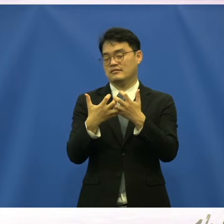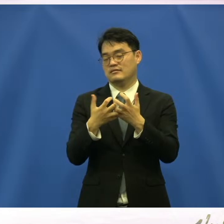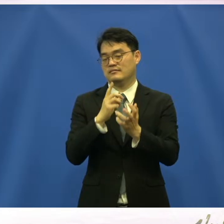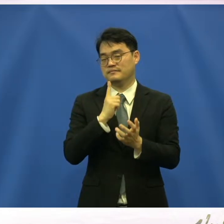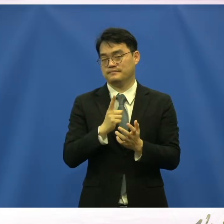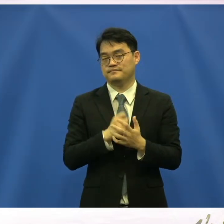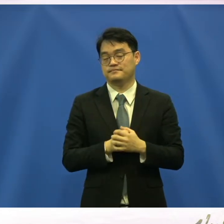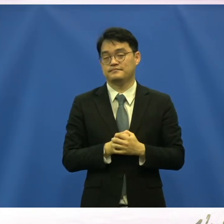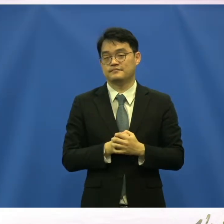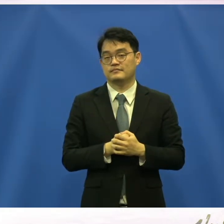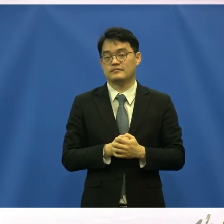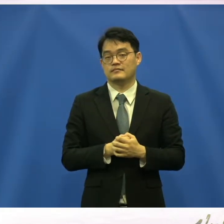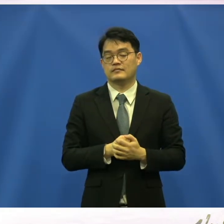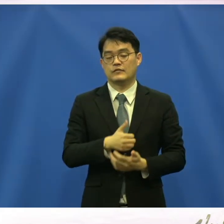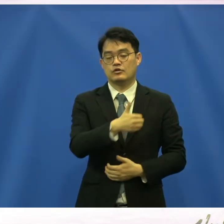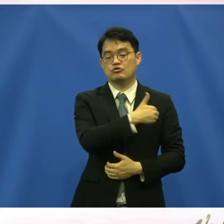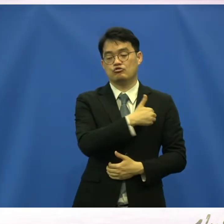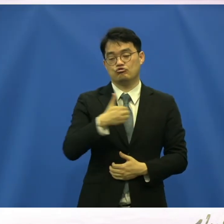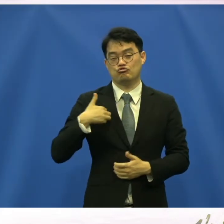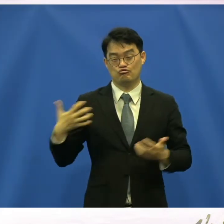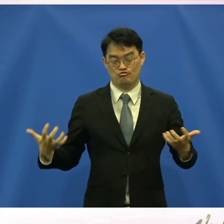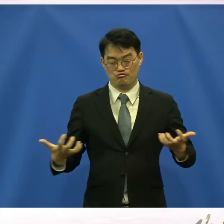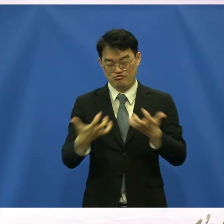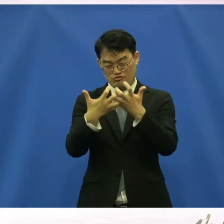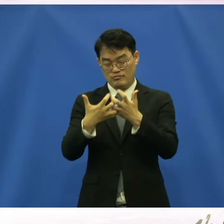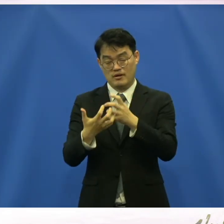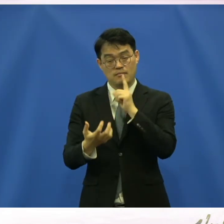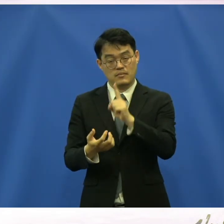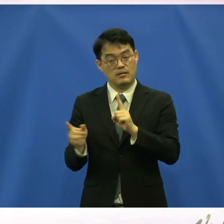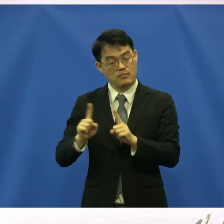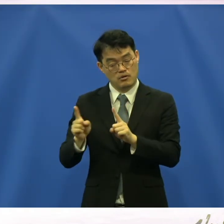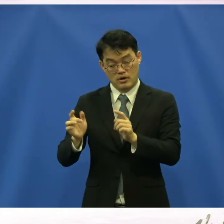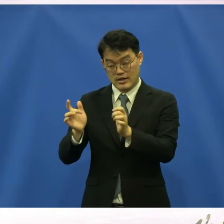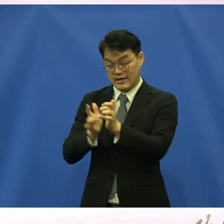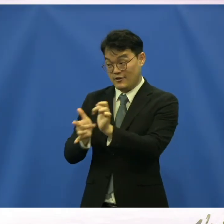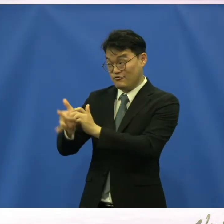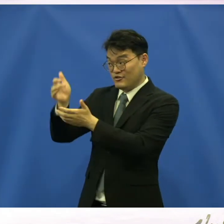이 충만이라는 말은 그리스도 안에서만 주어지는 것을 충만이라고 해요.